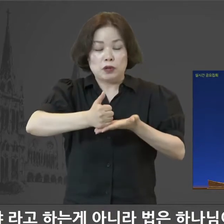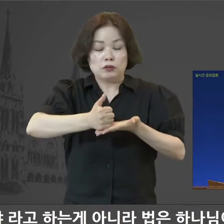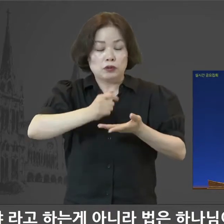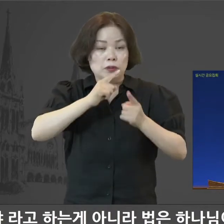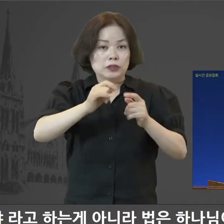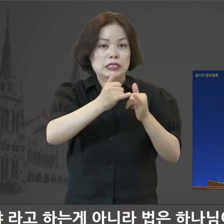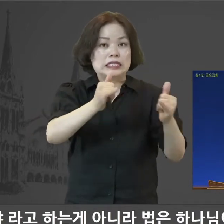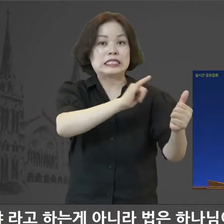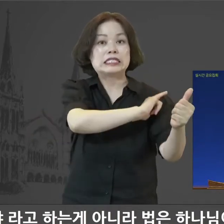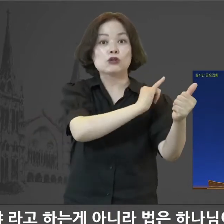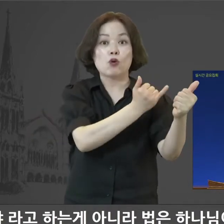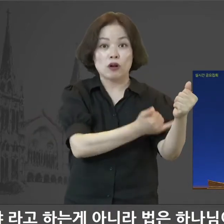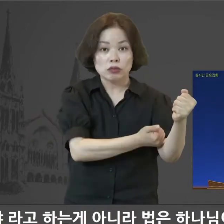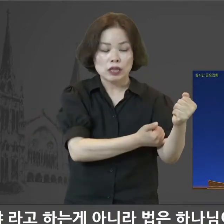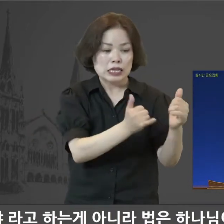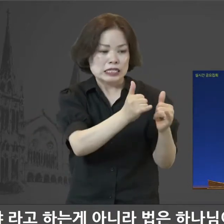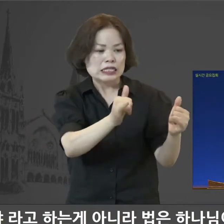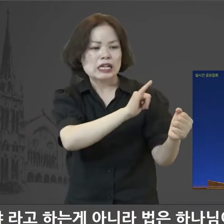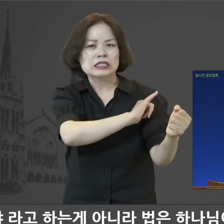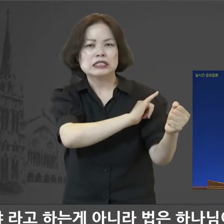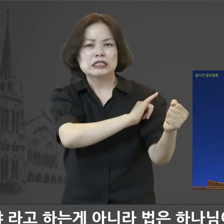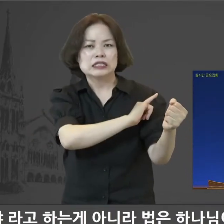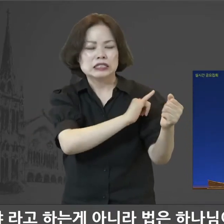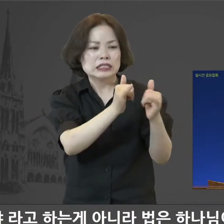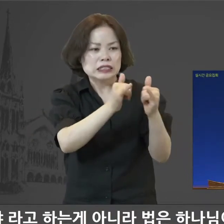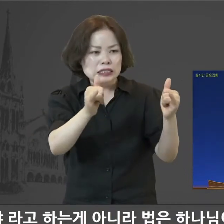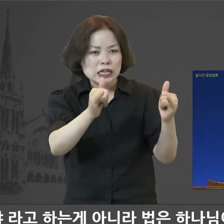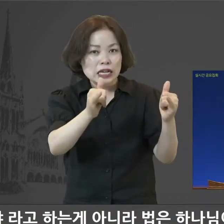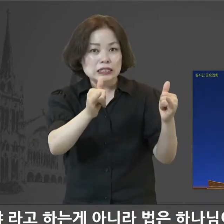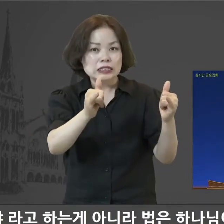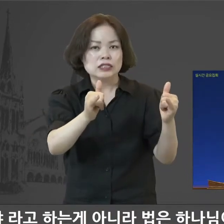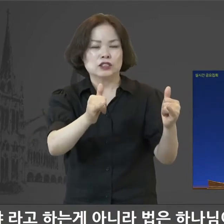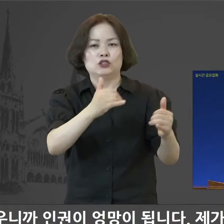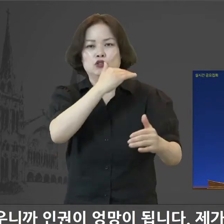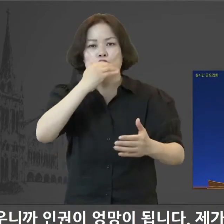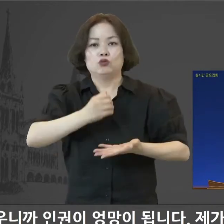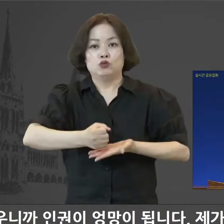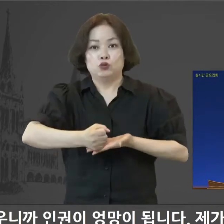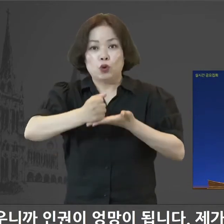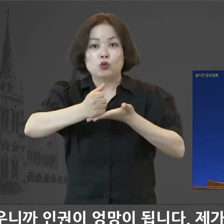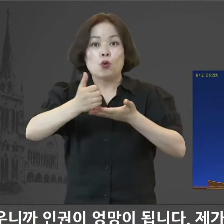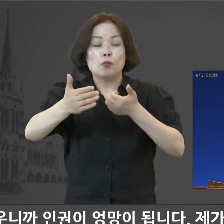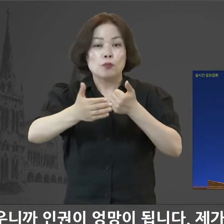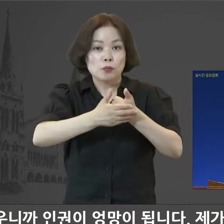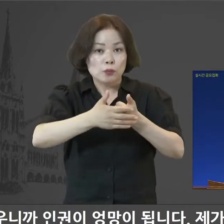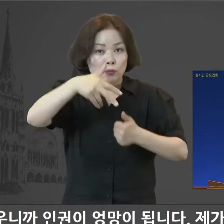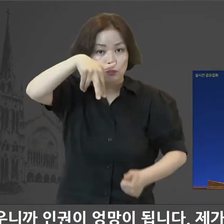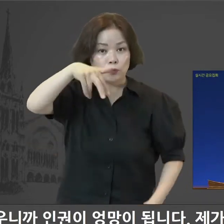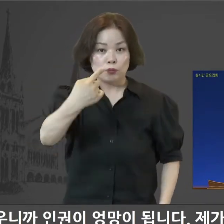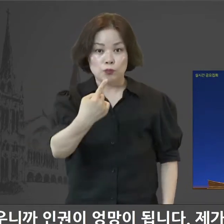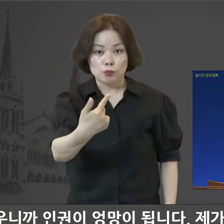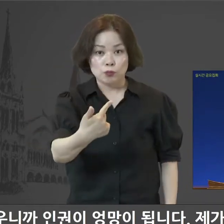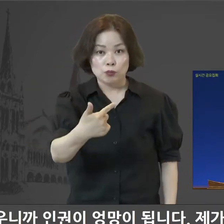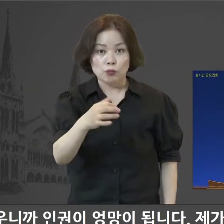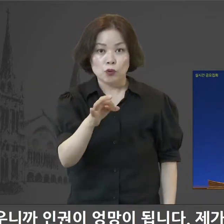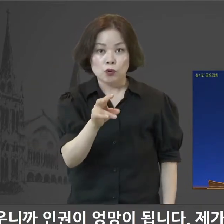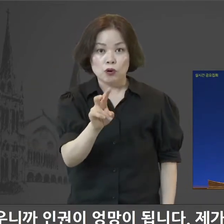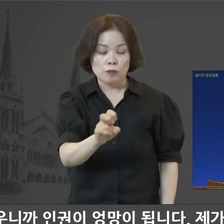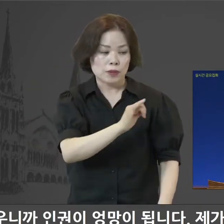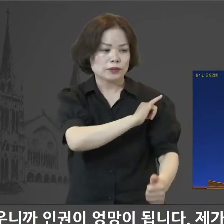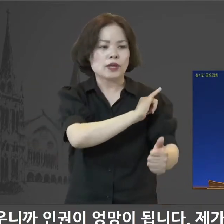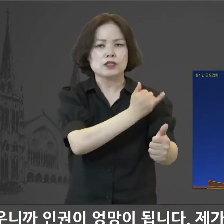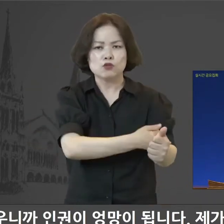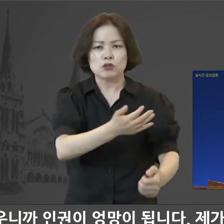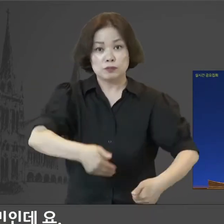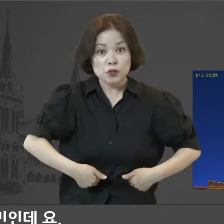없어요. 인간이 존엄하니까 인권이 필요한 겁니다. 제도적으로. 근데 인간이 어떻게 존엄하지? 성경밖에 근거를 찾을 수가